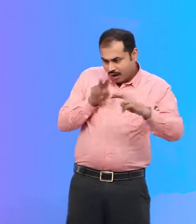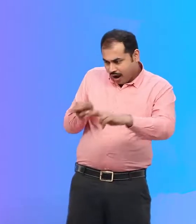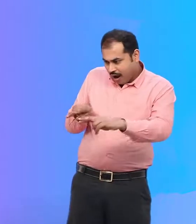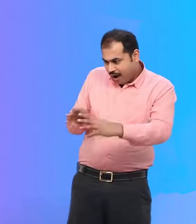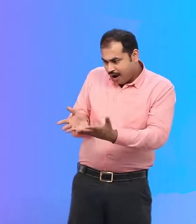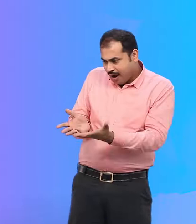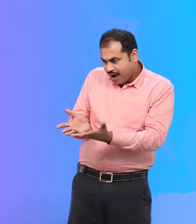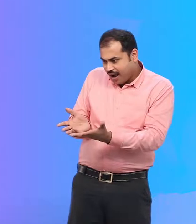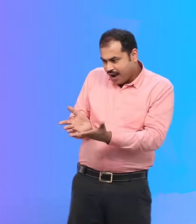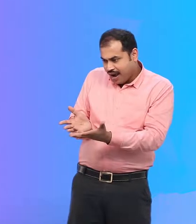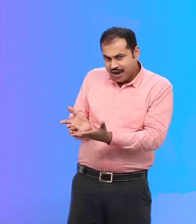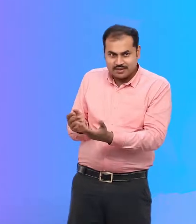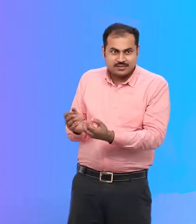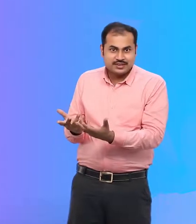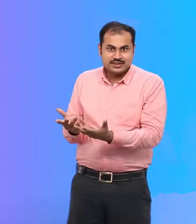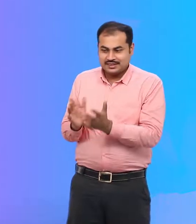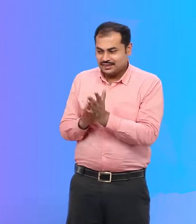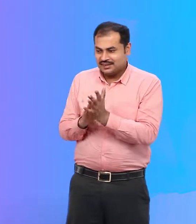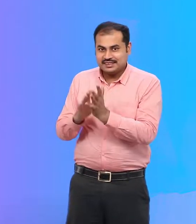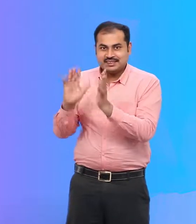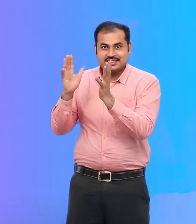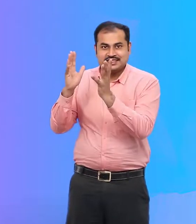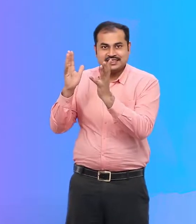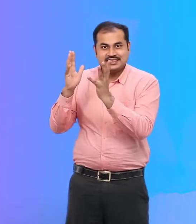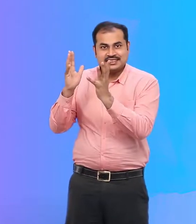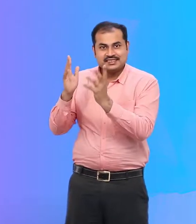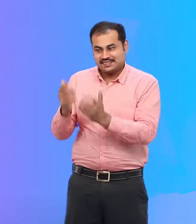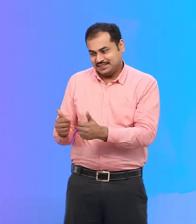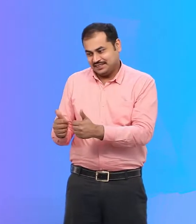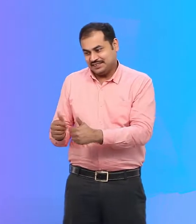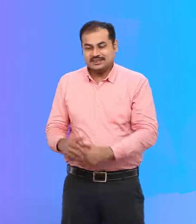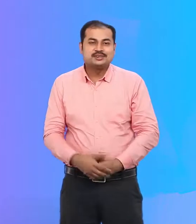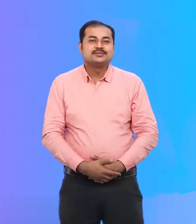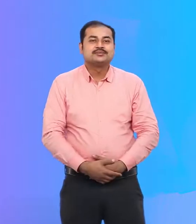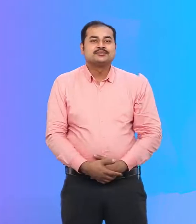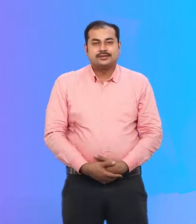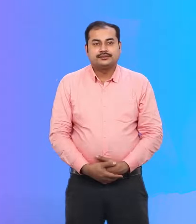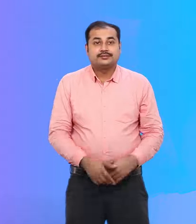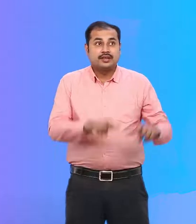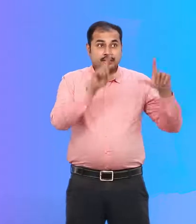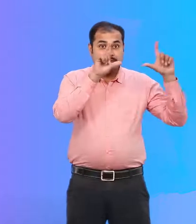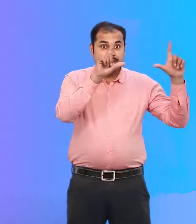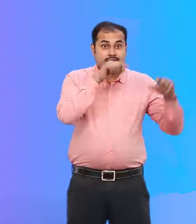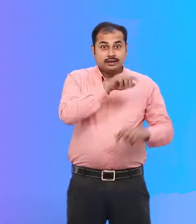वाह क्या बात है वाह वाह क्या बात है कि दूसरे चित्र में